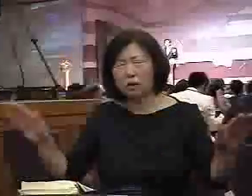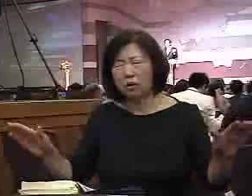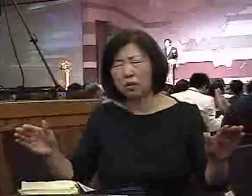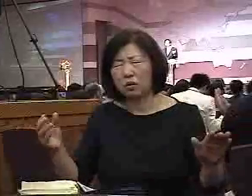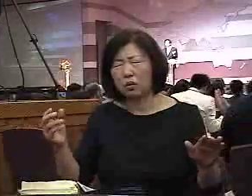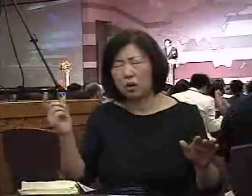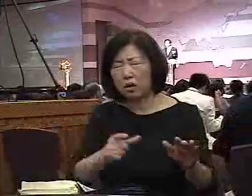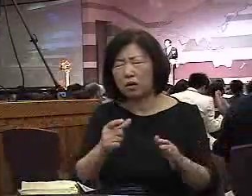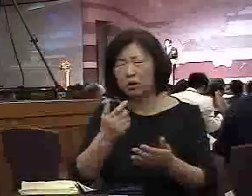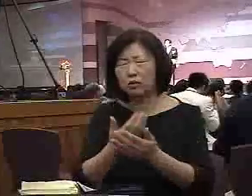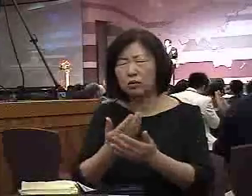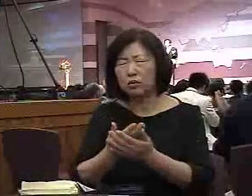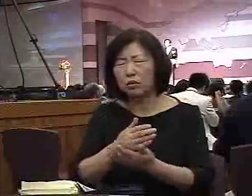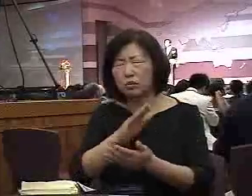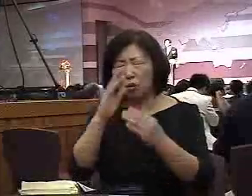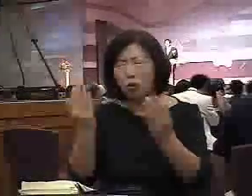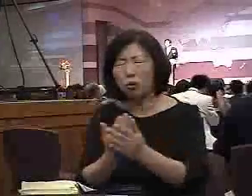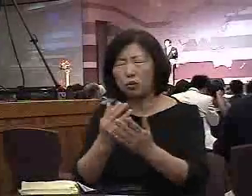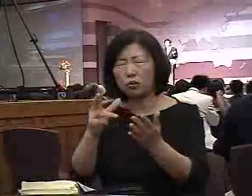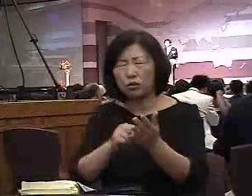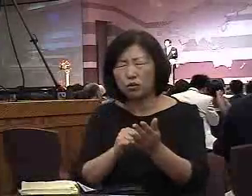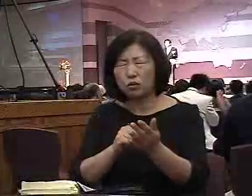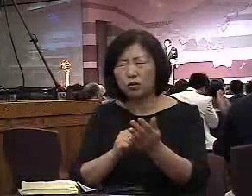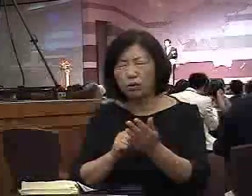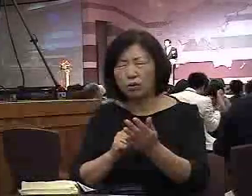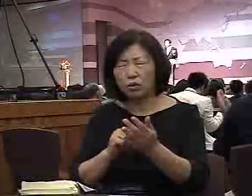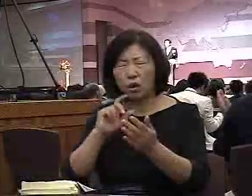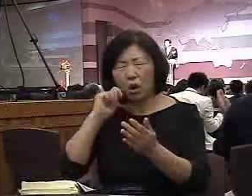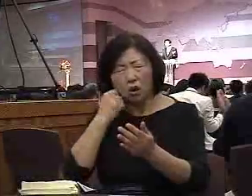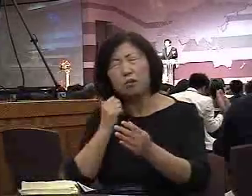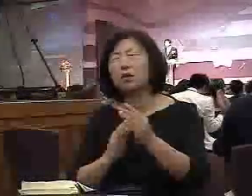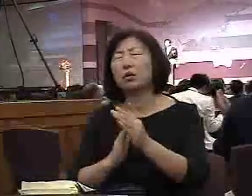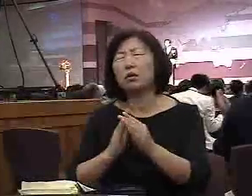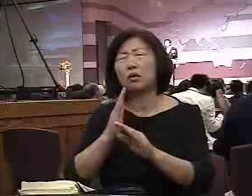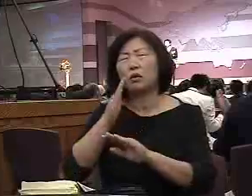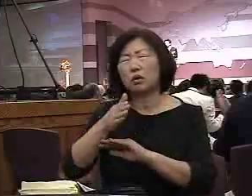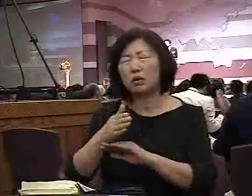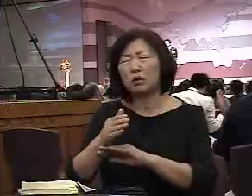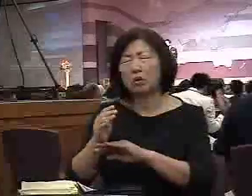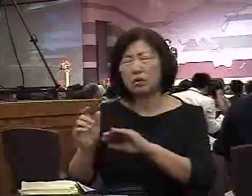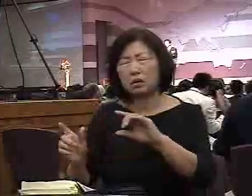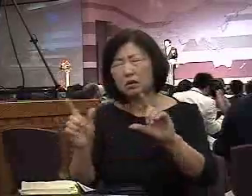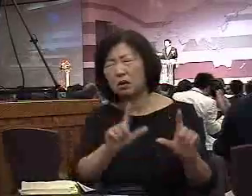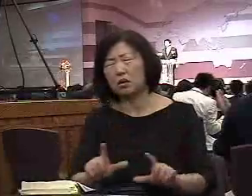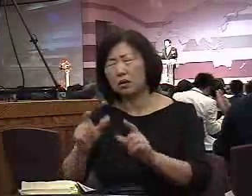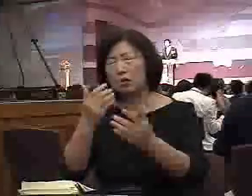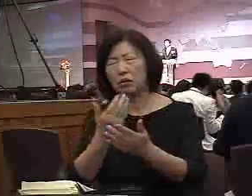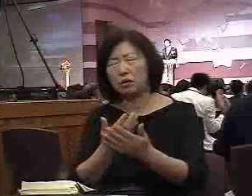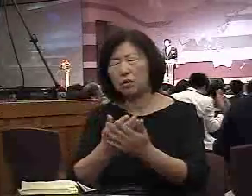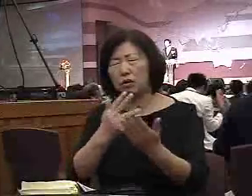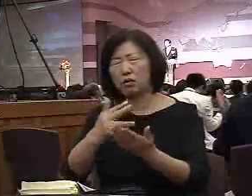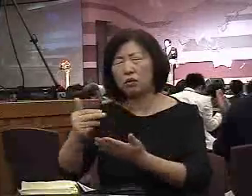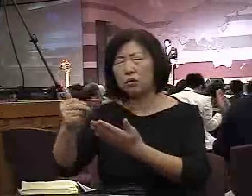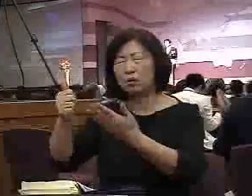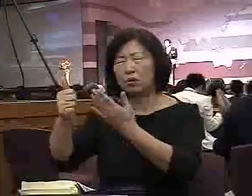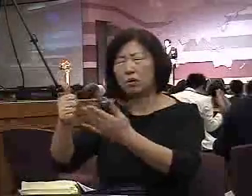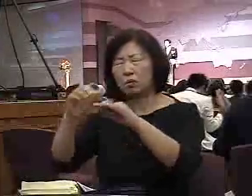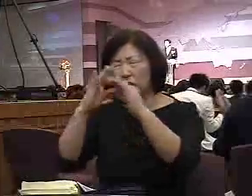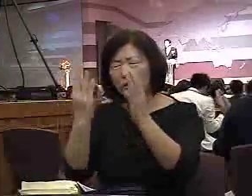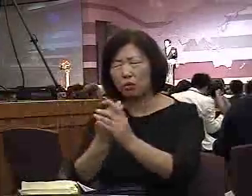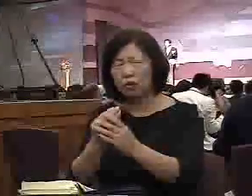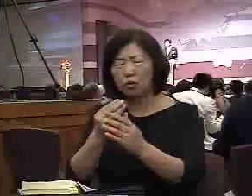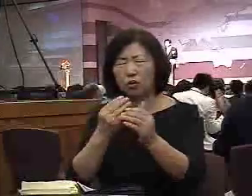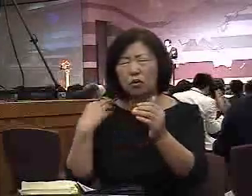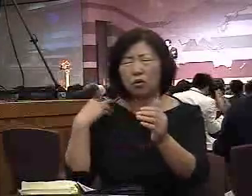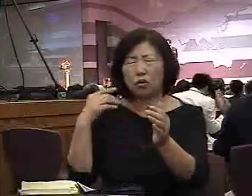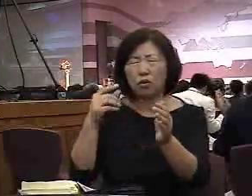주셔서 우리의 모든 문제와 어려움을 뛰어넘는 날아오는 인생으로 살게 하여 주시옵소서. 주님께 이 모든 것들을 부탁드릴